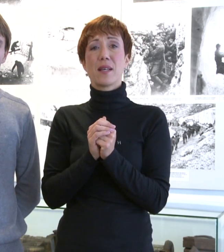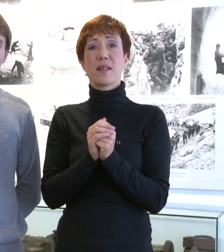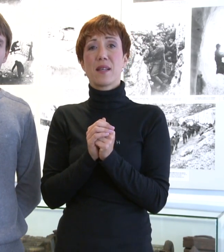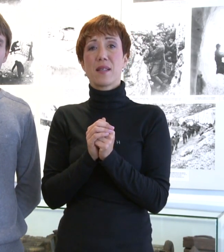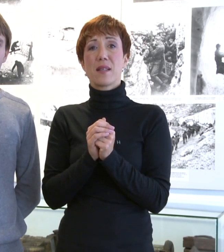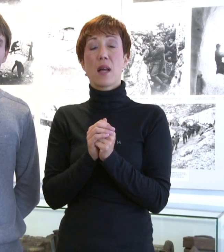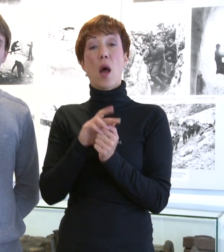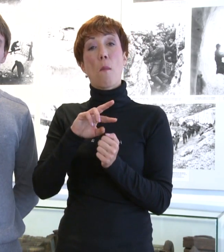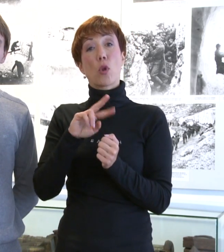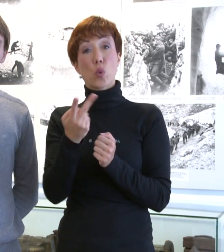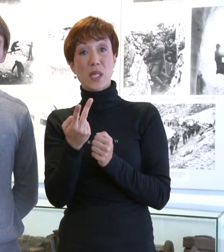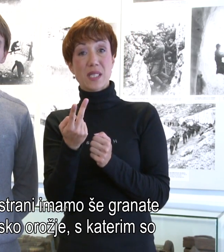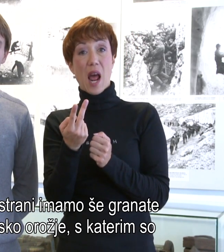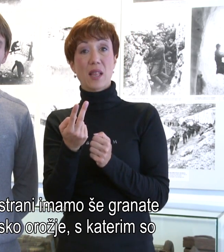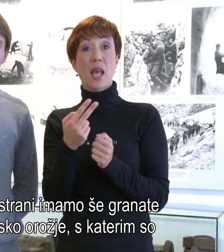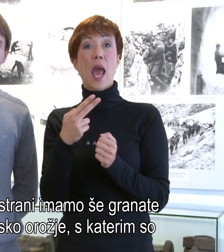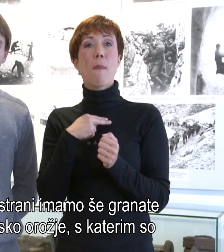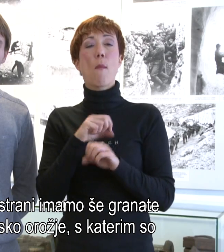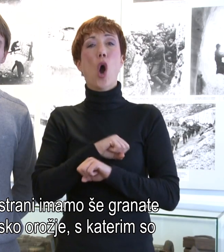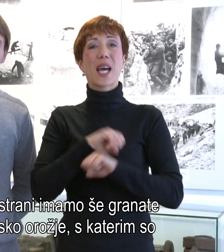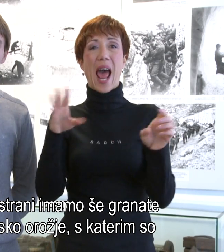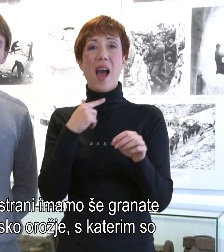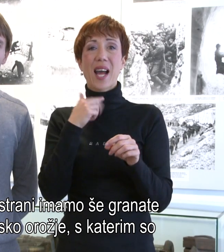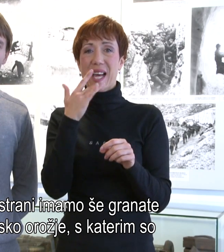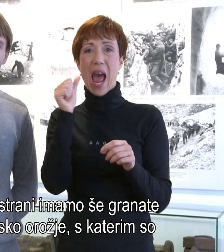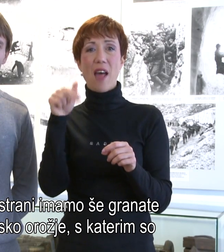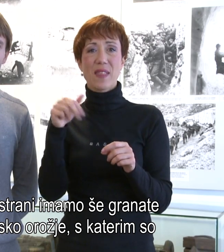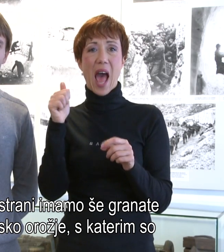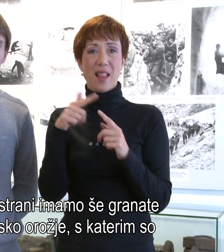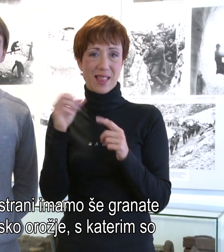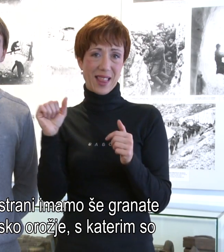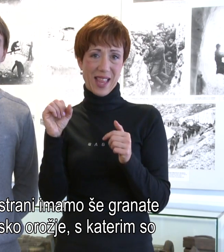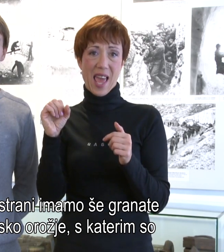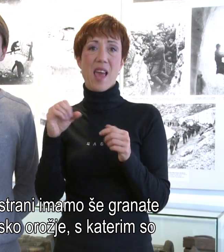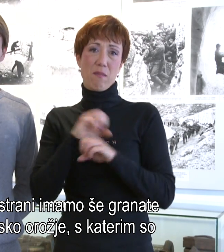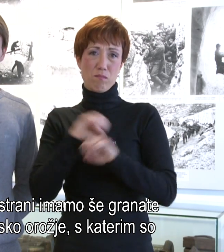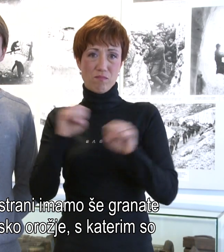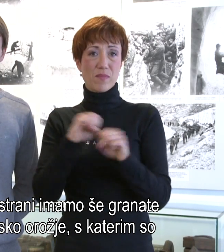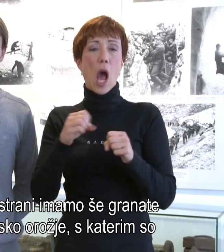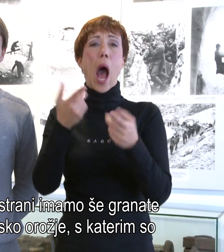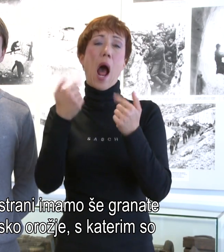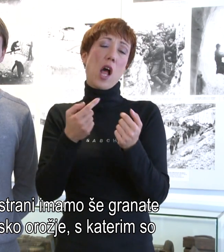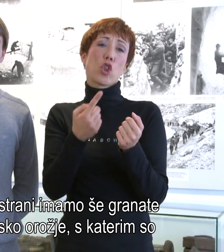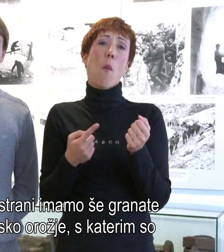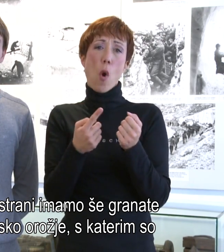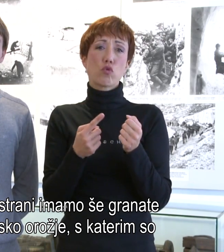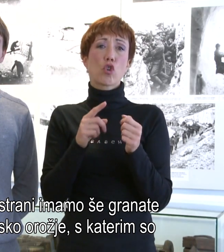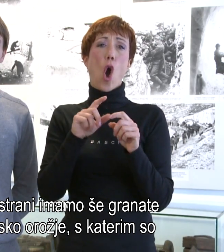Na drugi strani imamo granate oziroma topovsko orožje različnih vrst, s katerimi